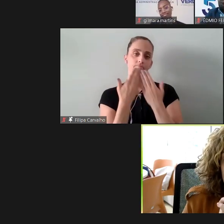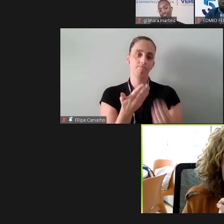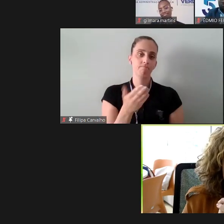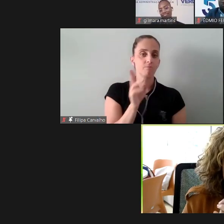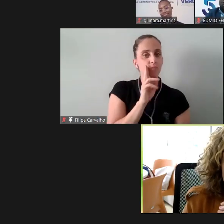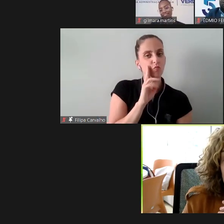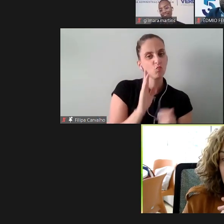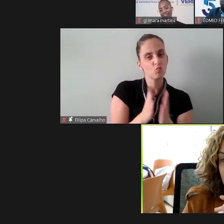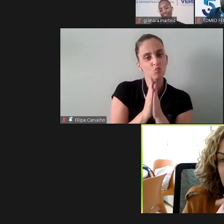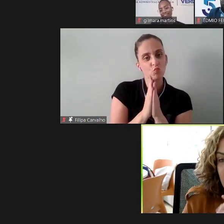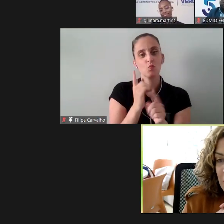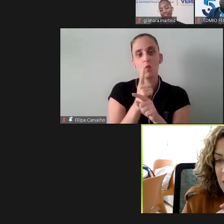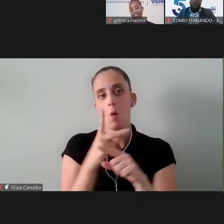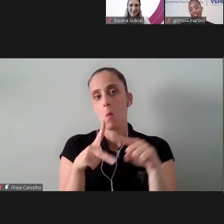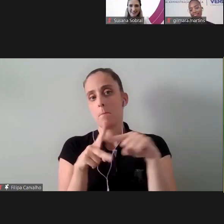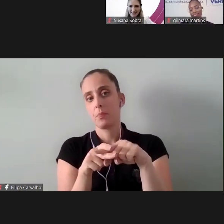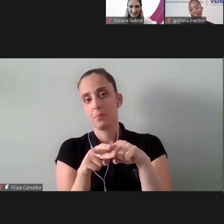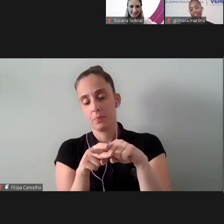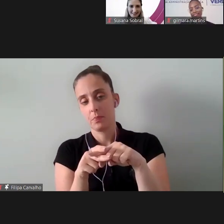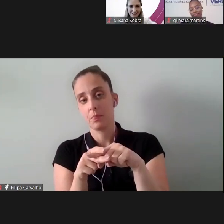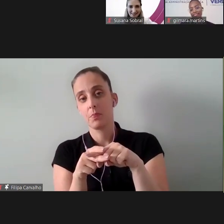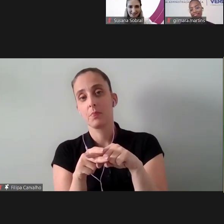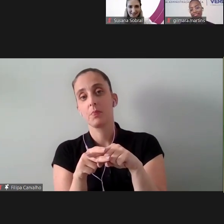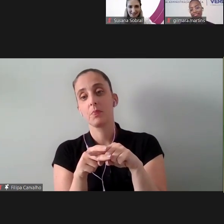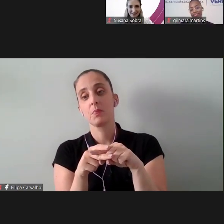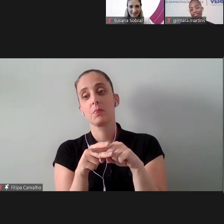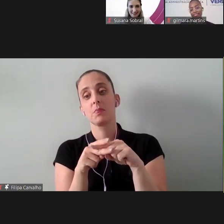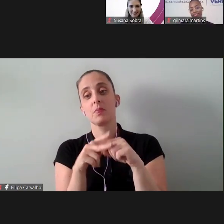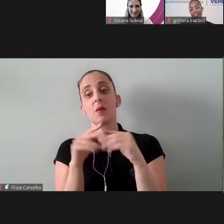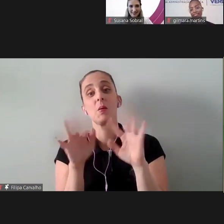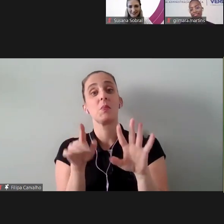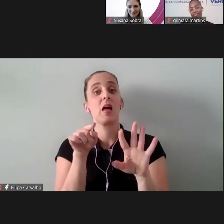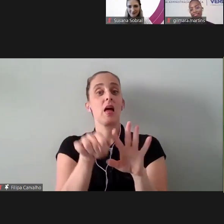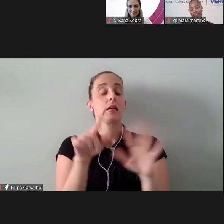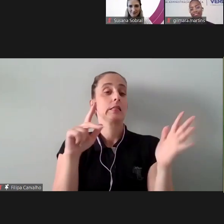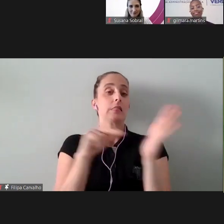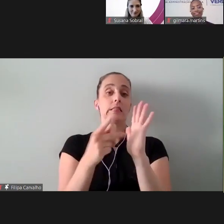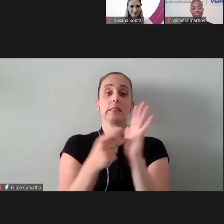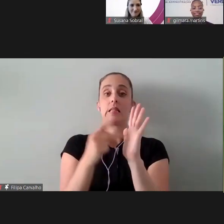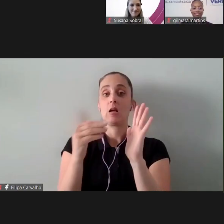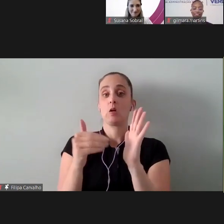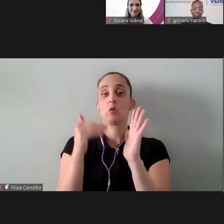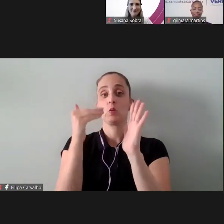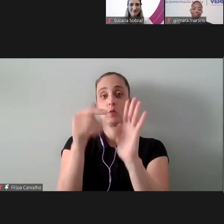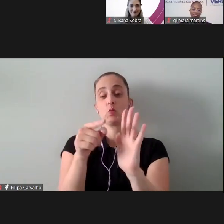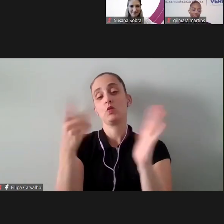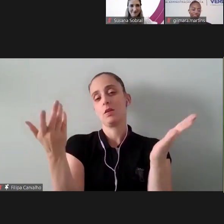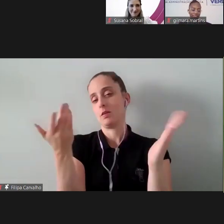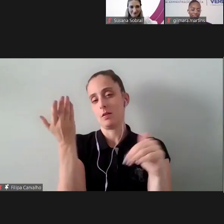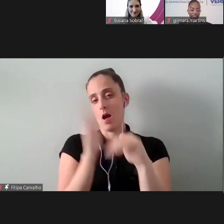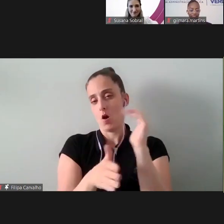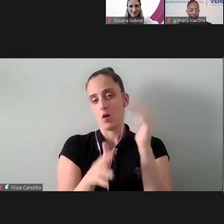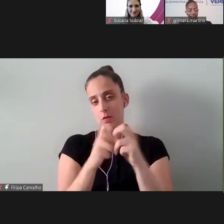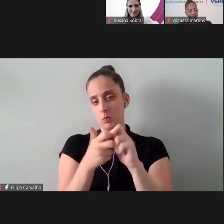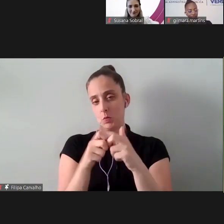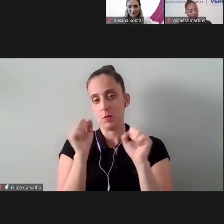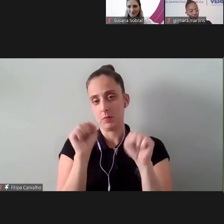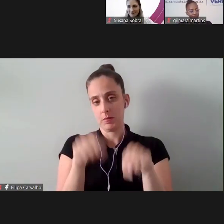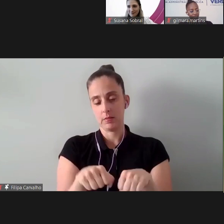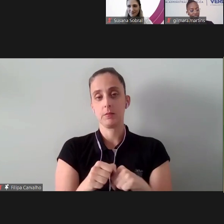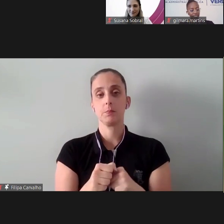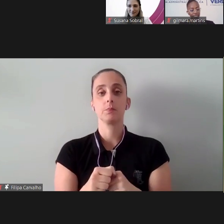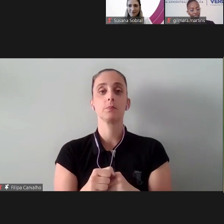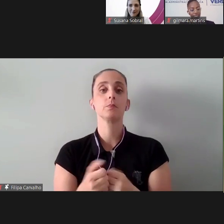aí pela interrupção, mas esses problemas tecnológicos acontecem. Mas eu